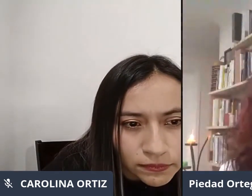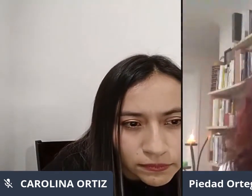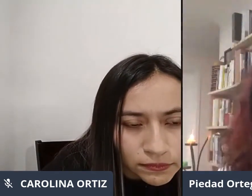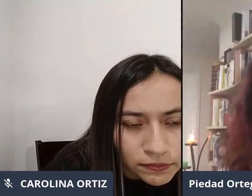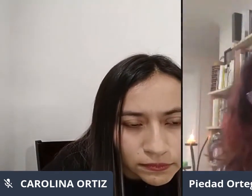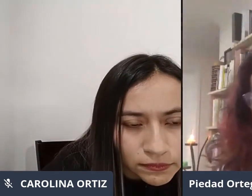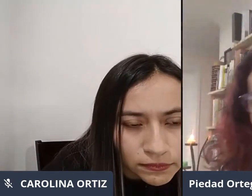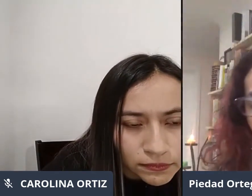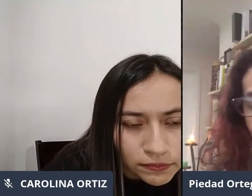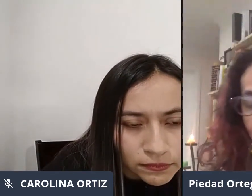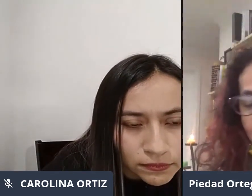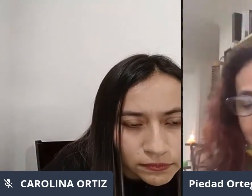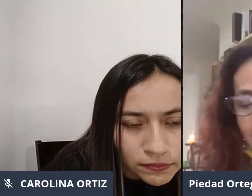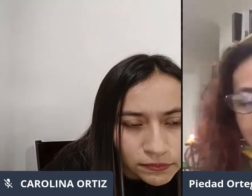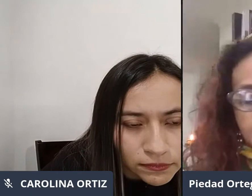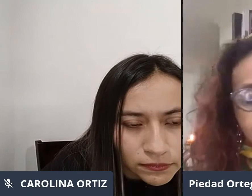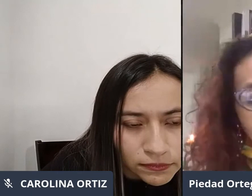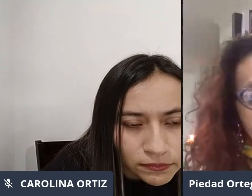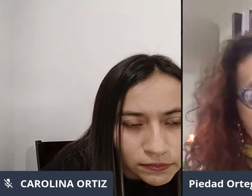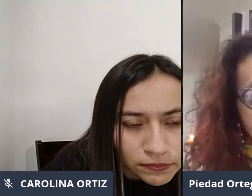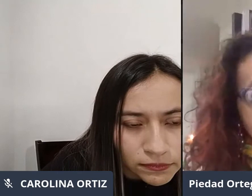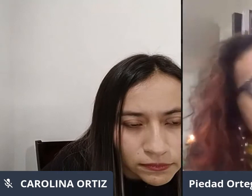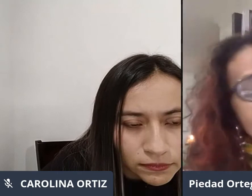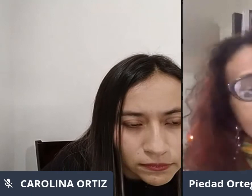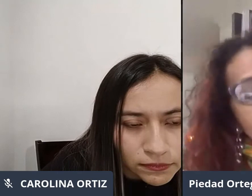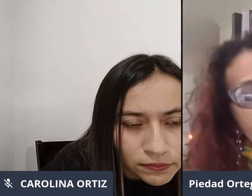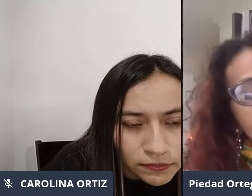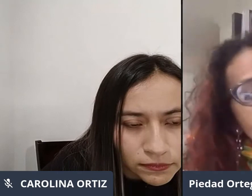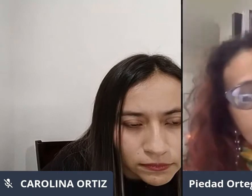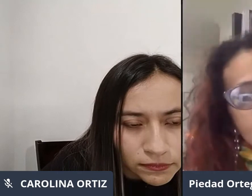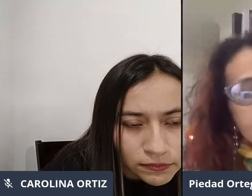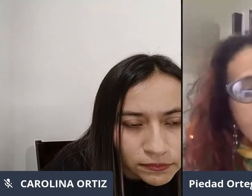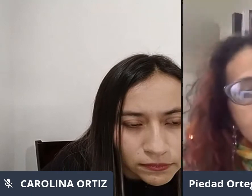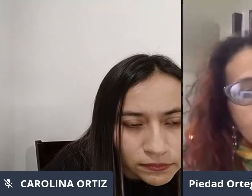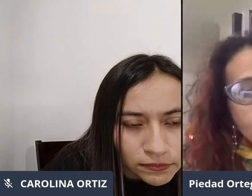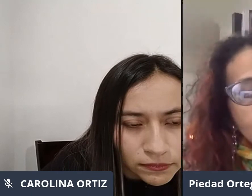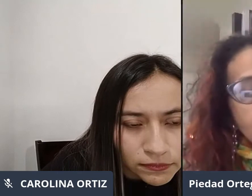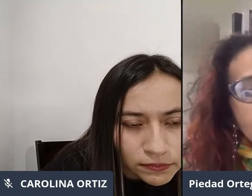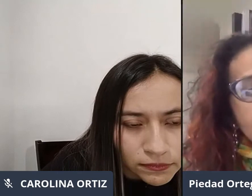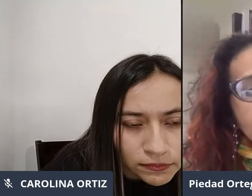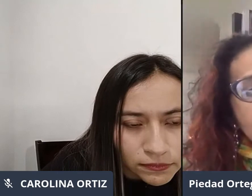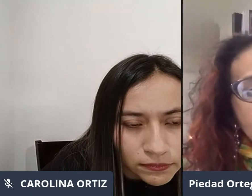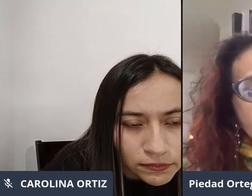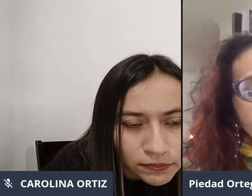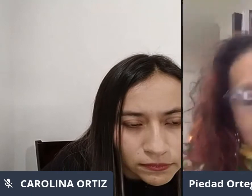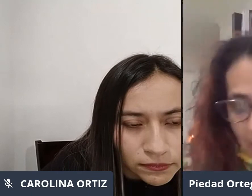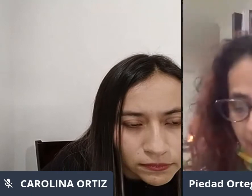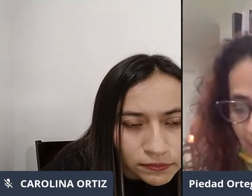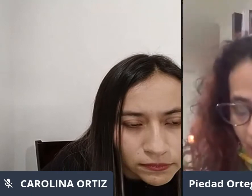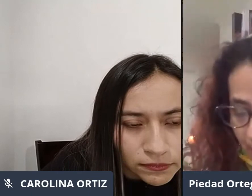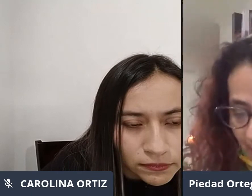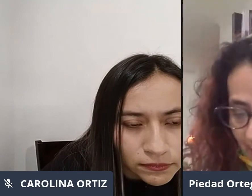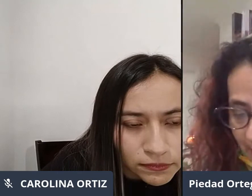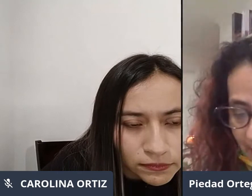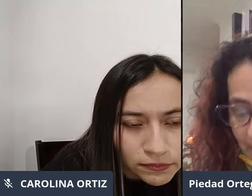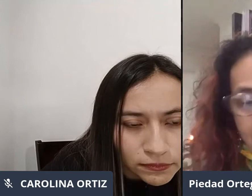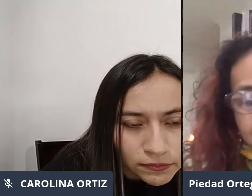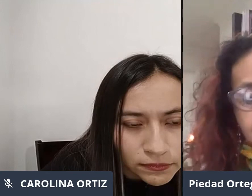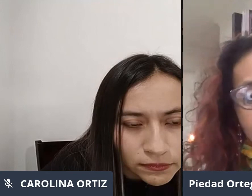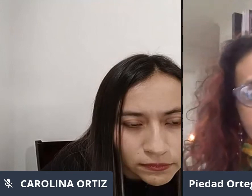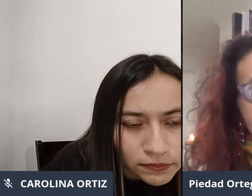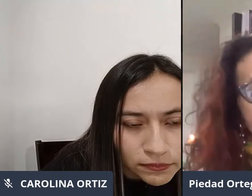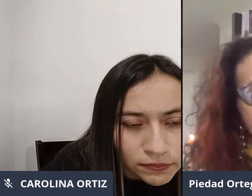Y cuando hablo de la pedagogía crítica, pues aquí está la presencia de Paulo Freire, porque la pedagogía